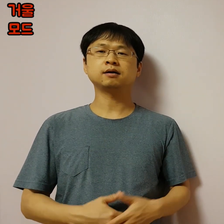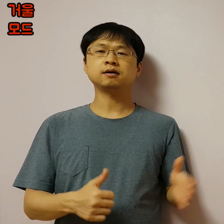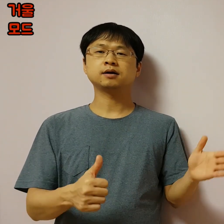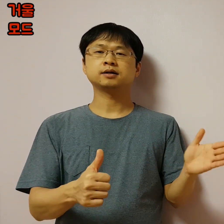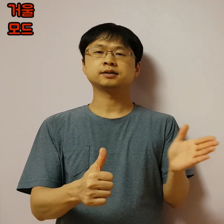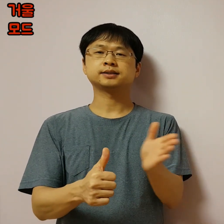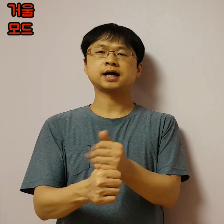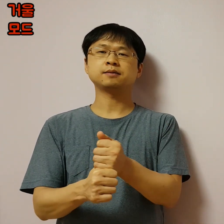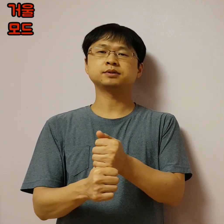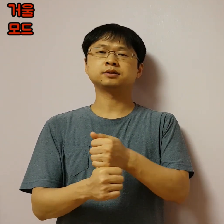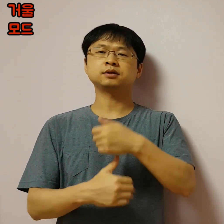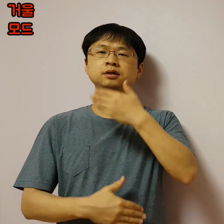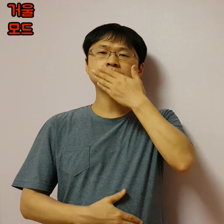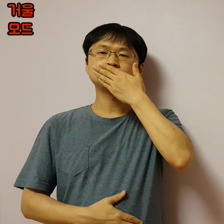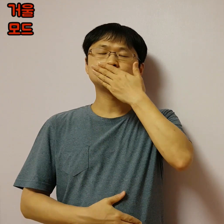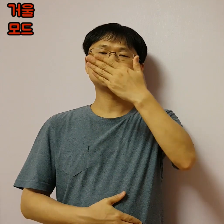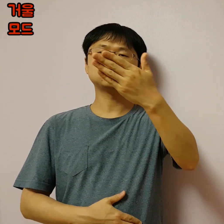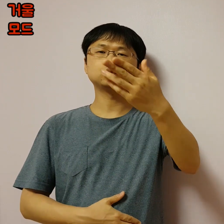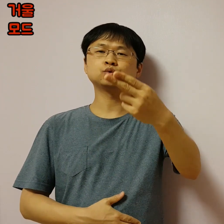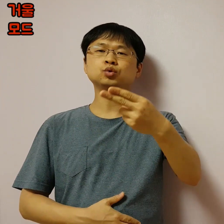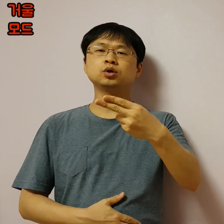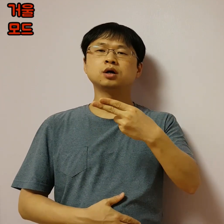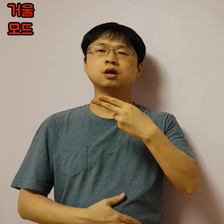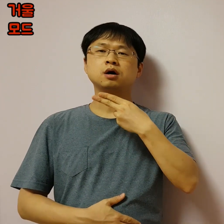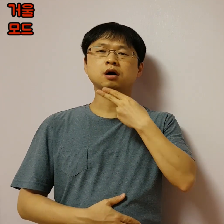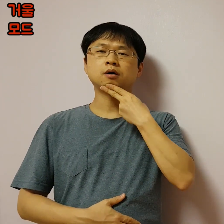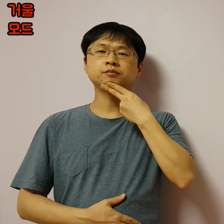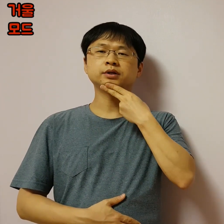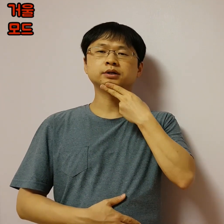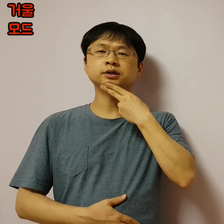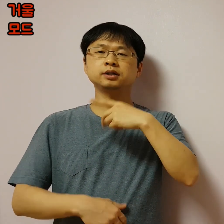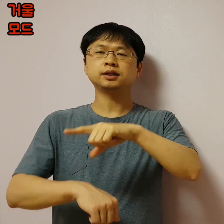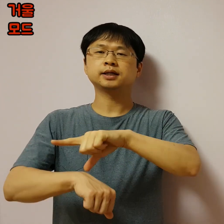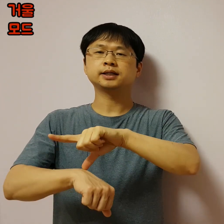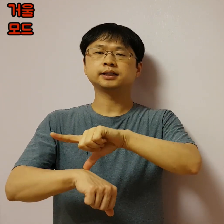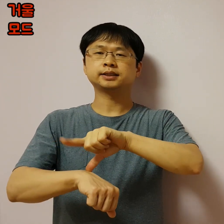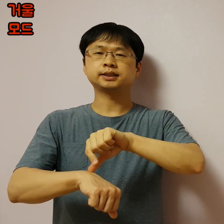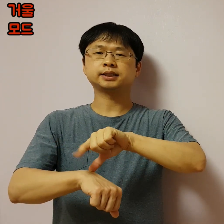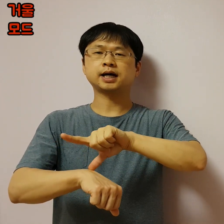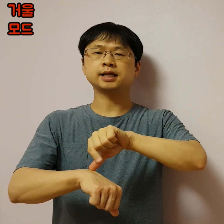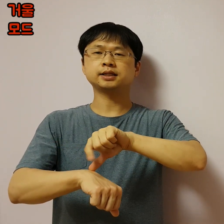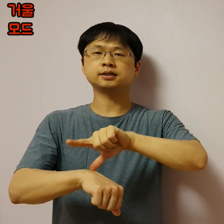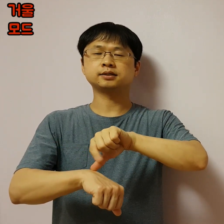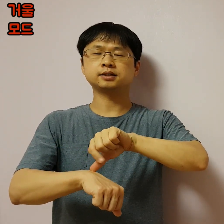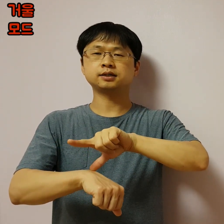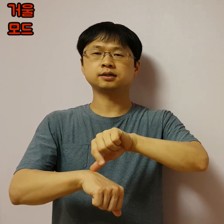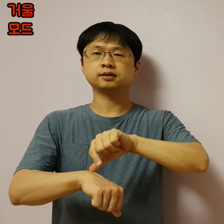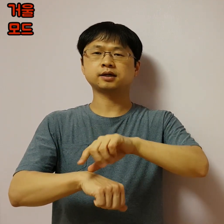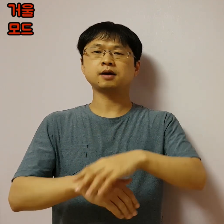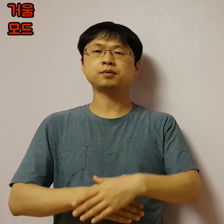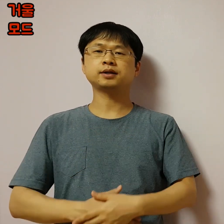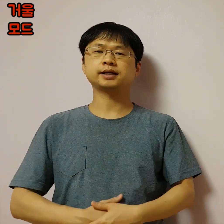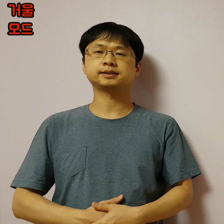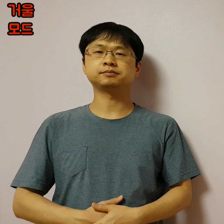그래서 잡을 수 없는 시간들을 이렇게